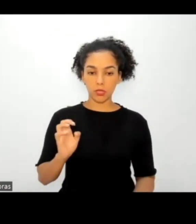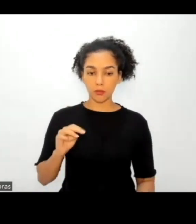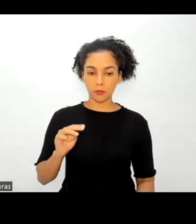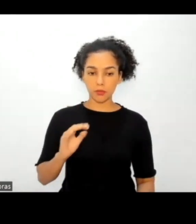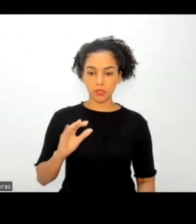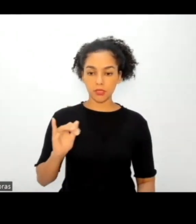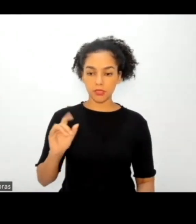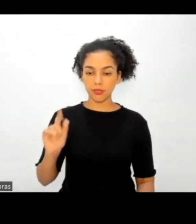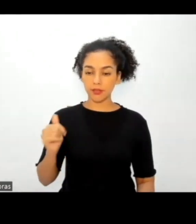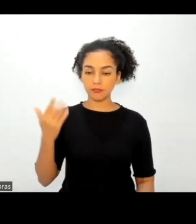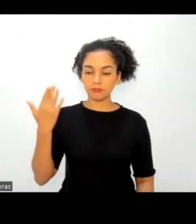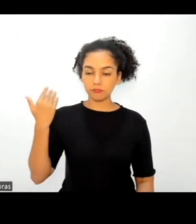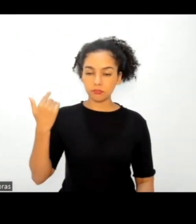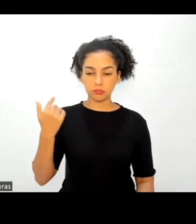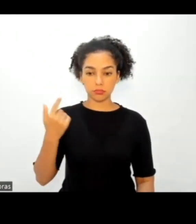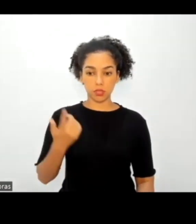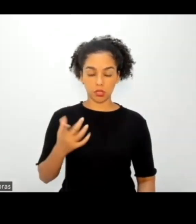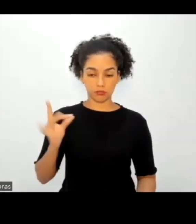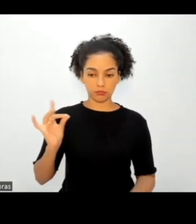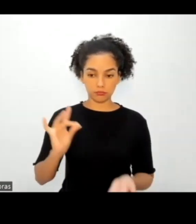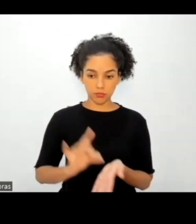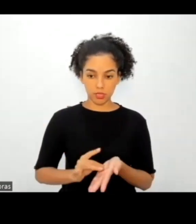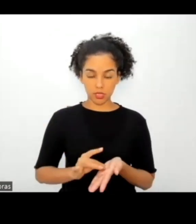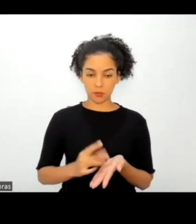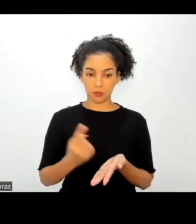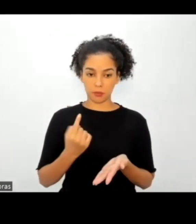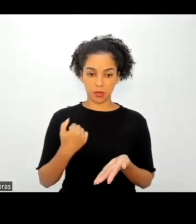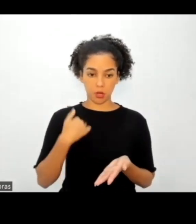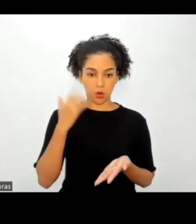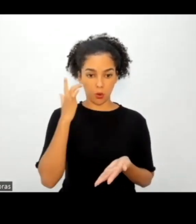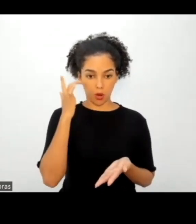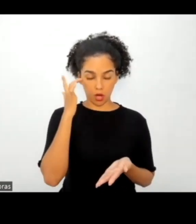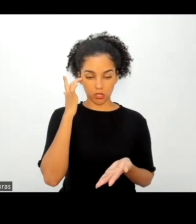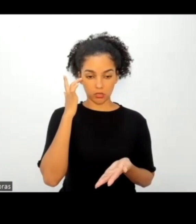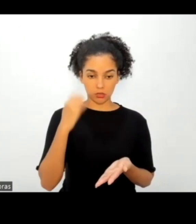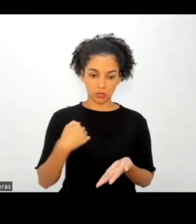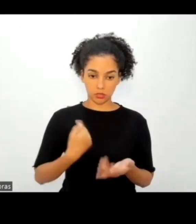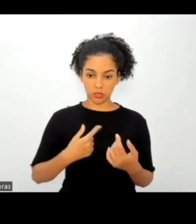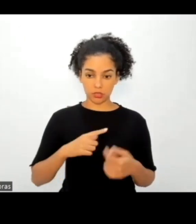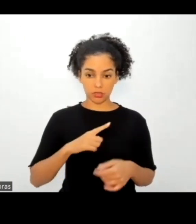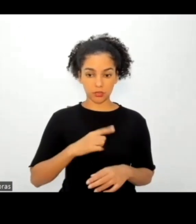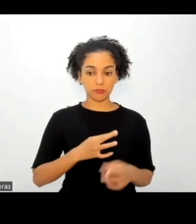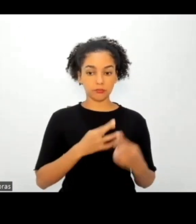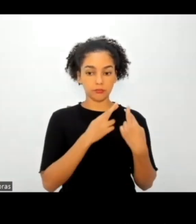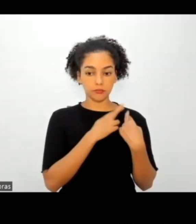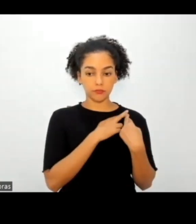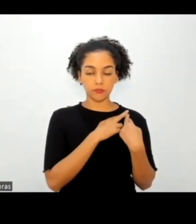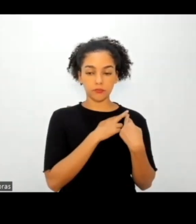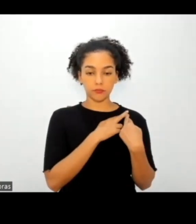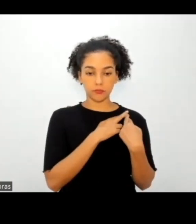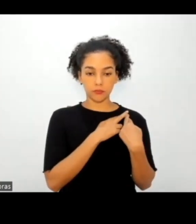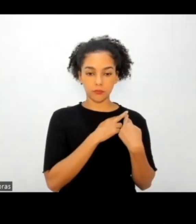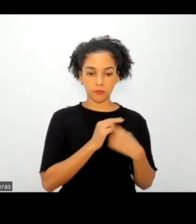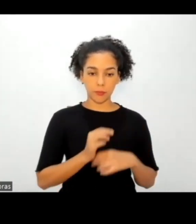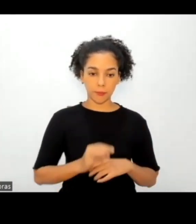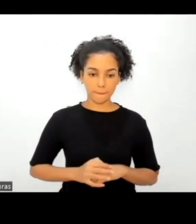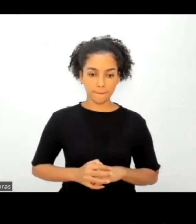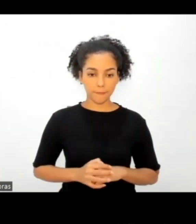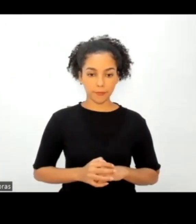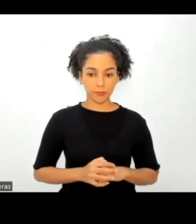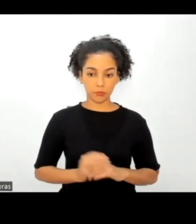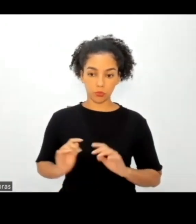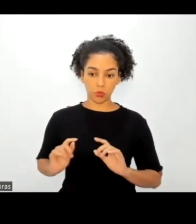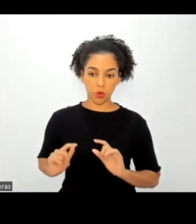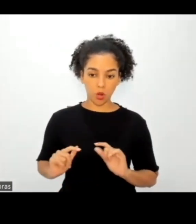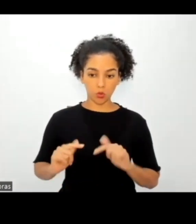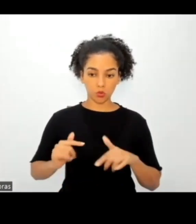né? A gente, de fato, primeiro, eu acho que uma tarefa que a gente tem, que inclusive é uma bandeira de luta do